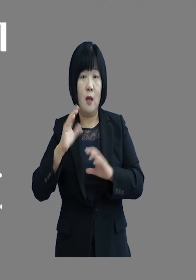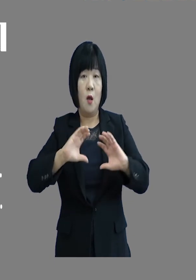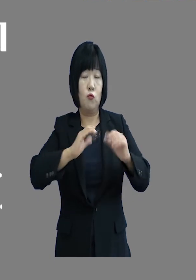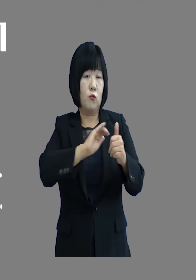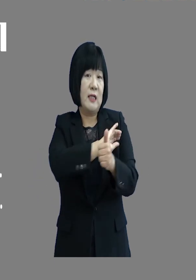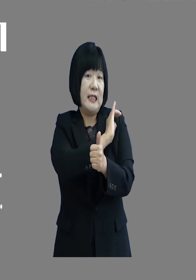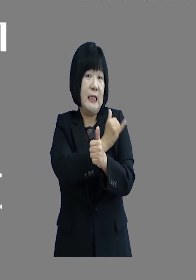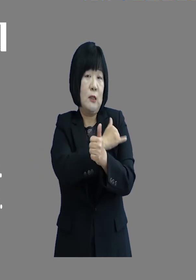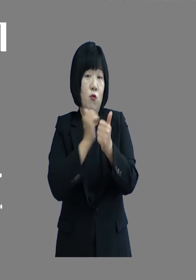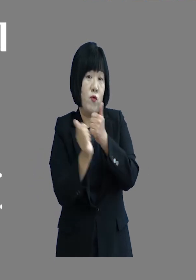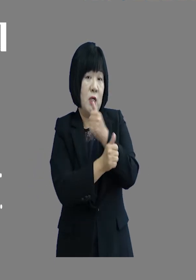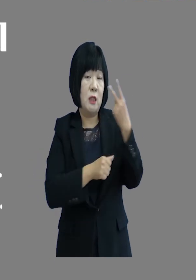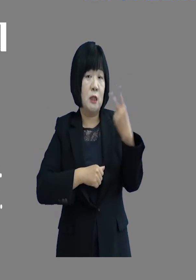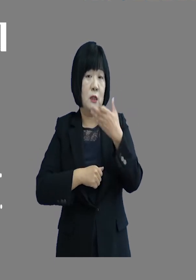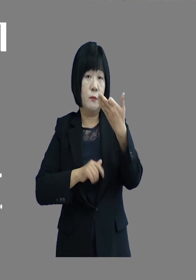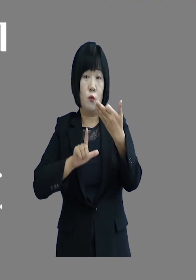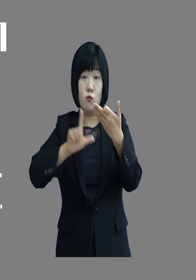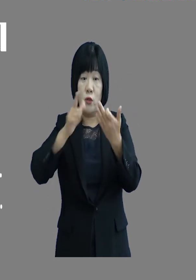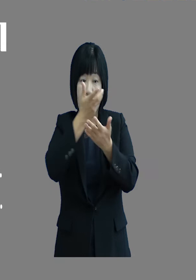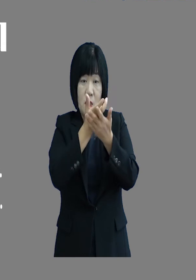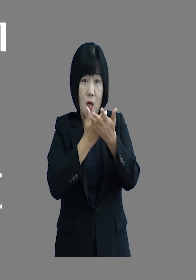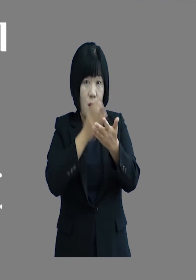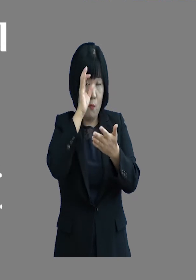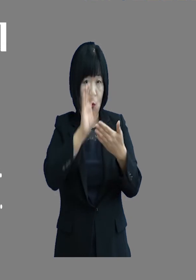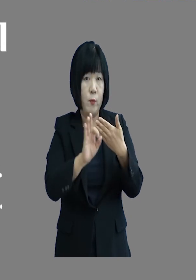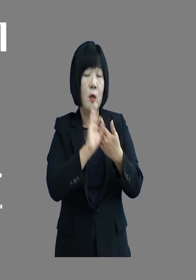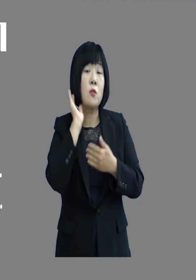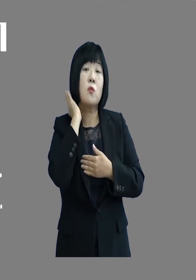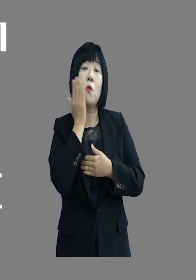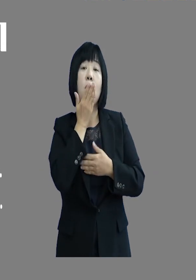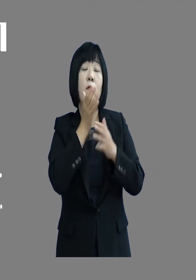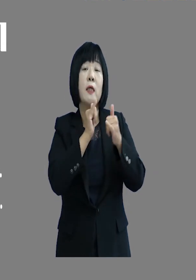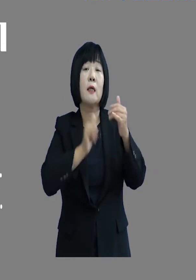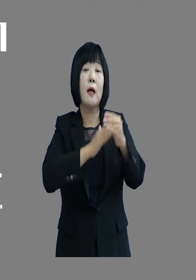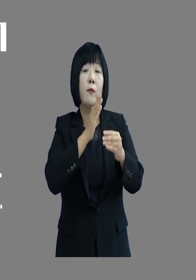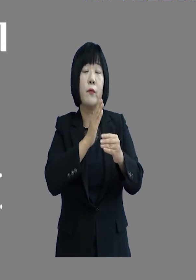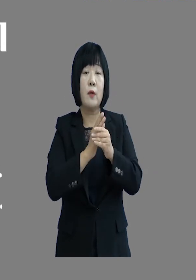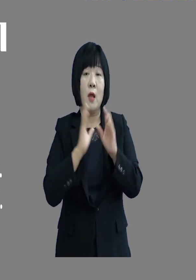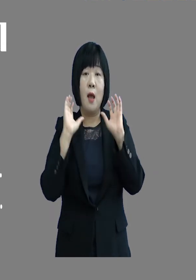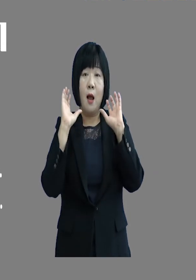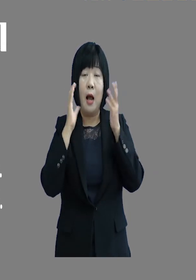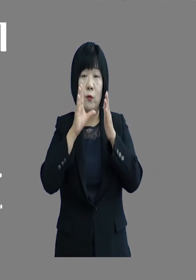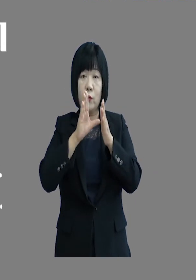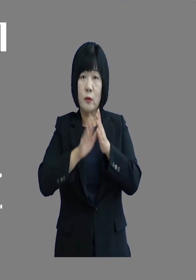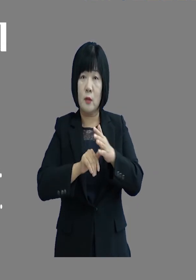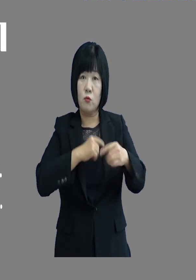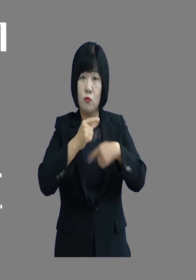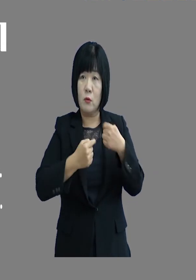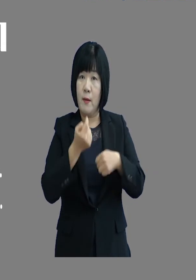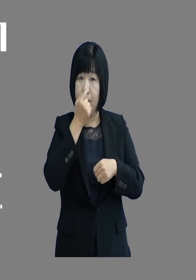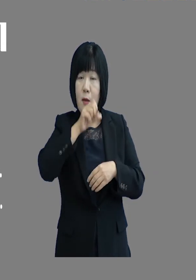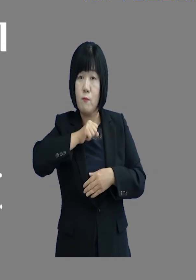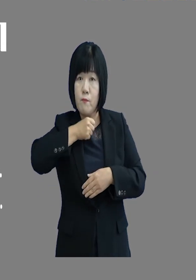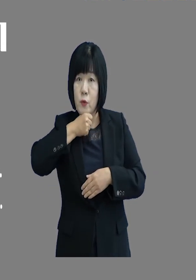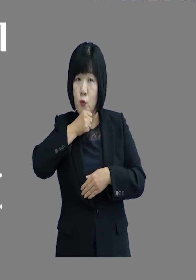국가인권위원회의 2019년 자료에 따르면 농인 가운데 유아기와 아동기의 수어를 배운 비율이